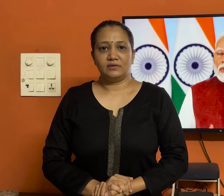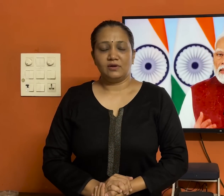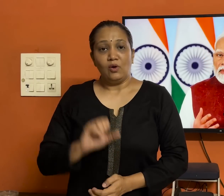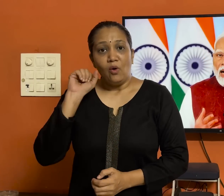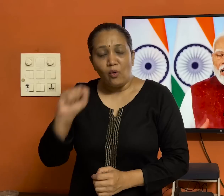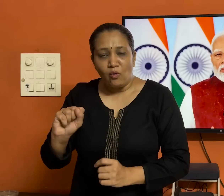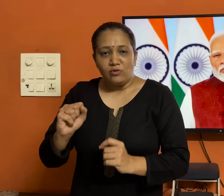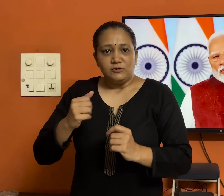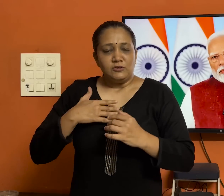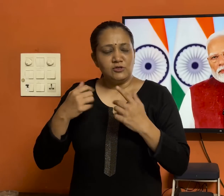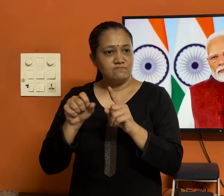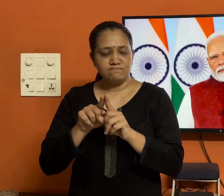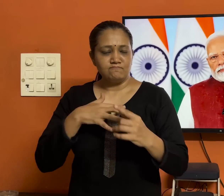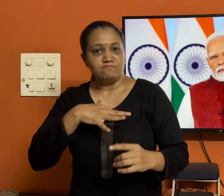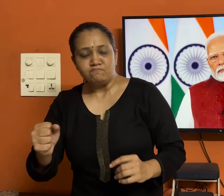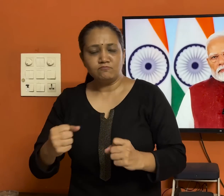उनके साहस को,